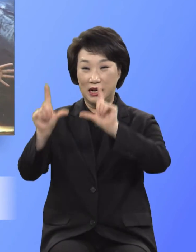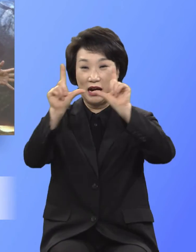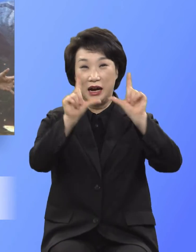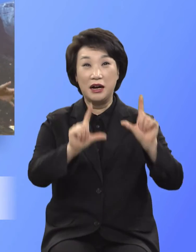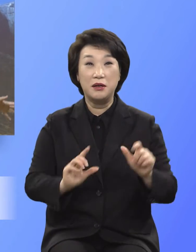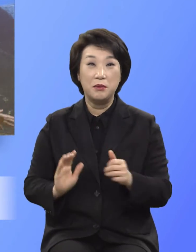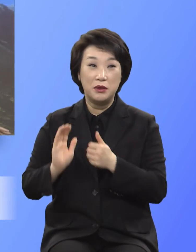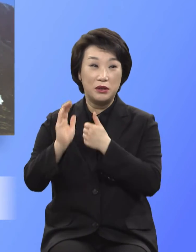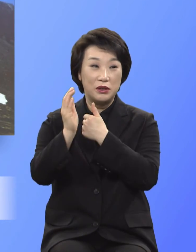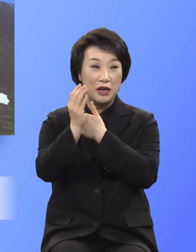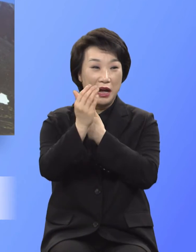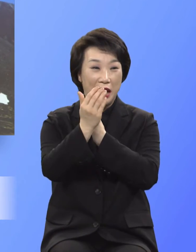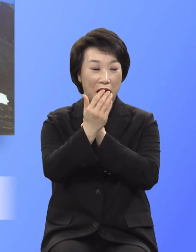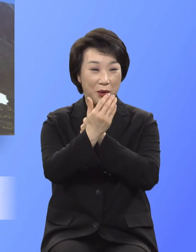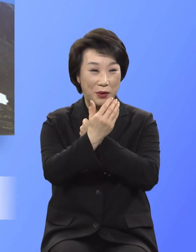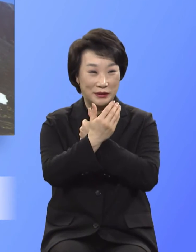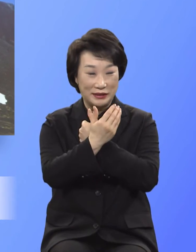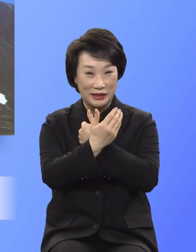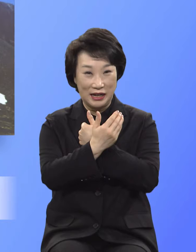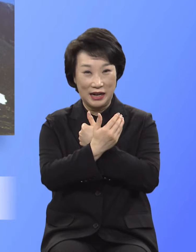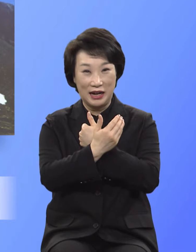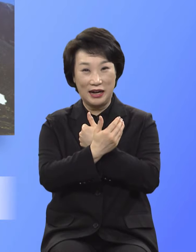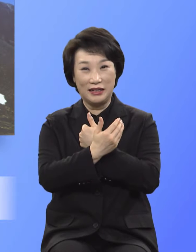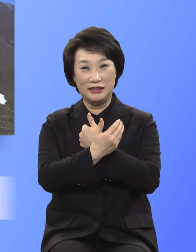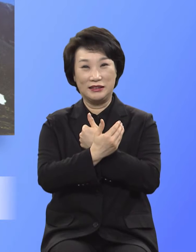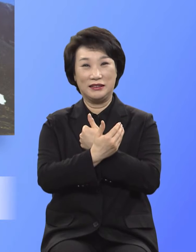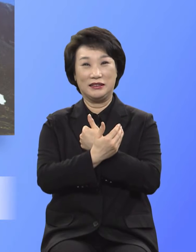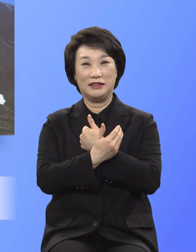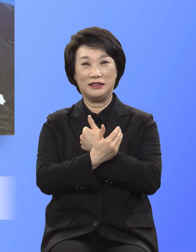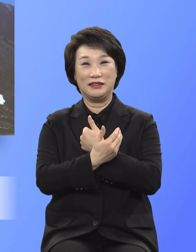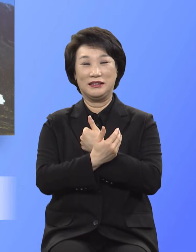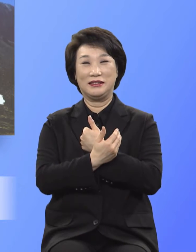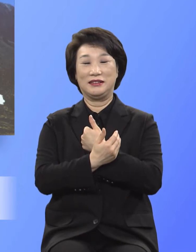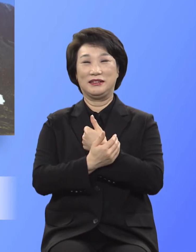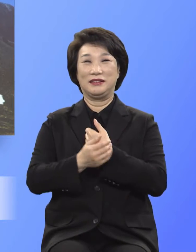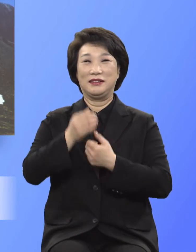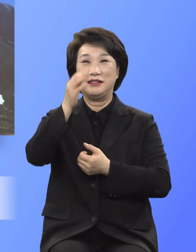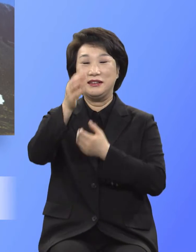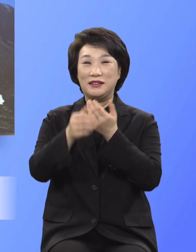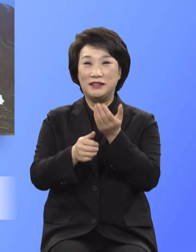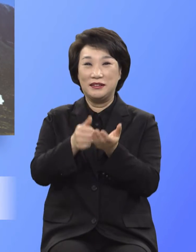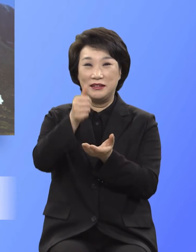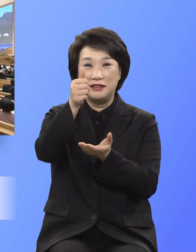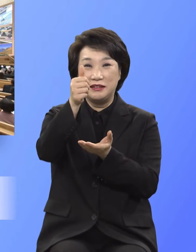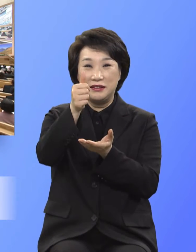내 삶을 애워 사는